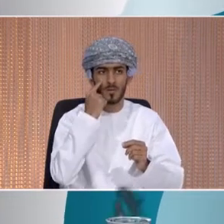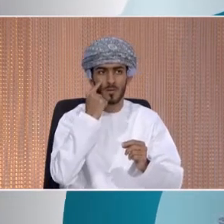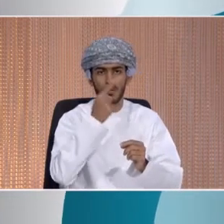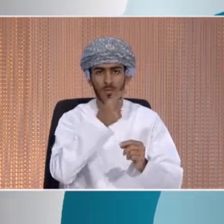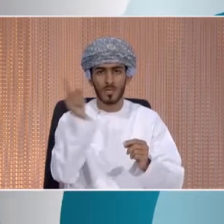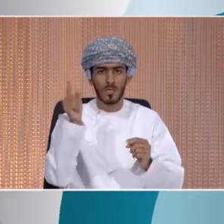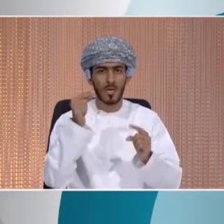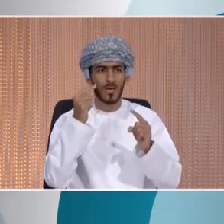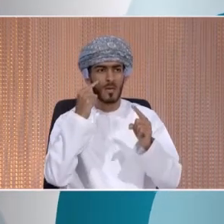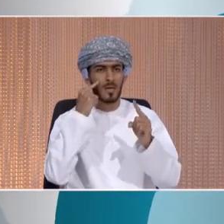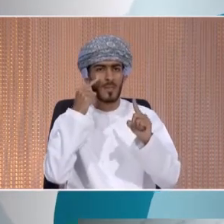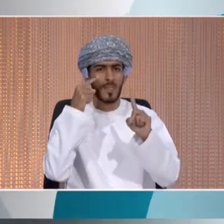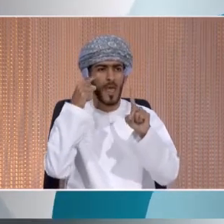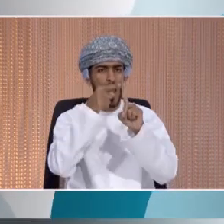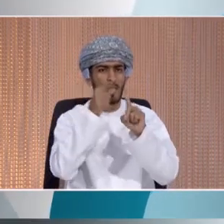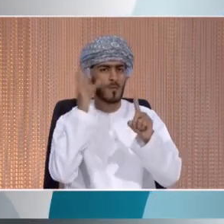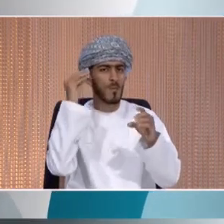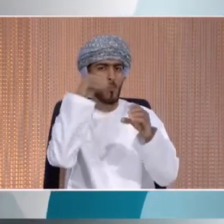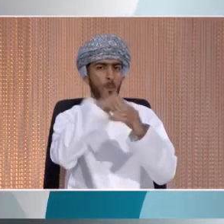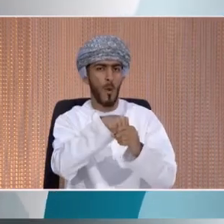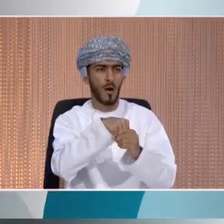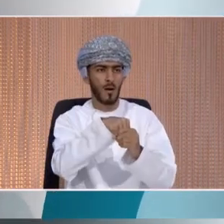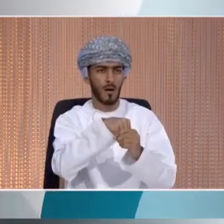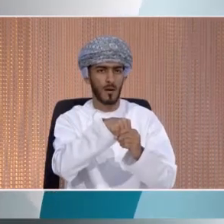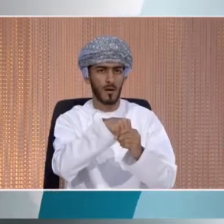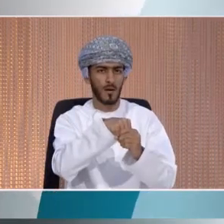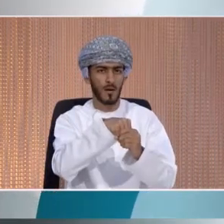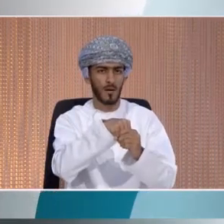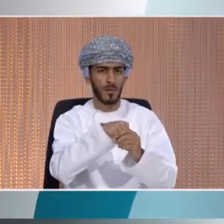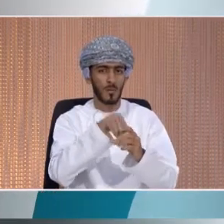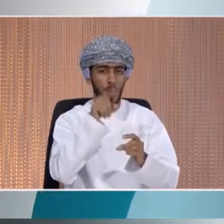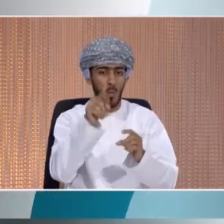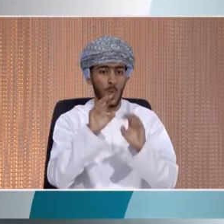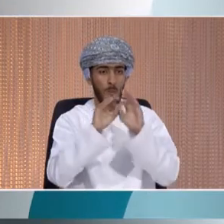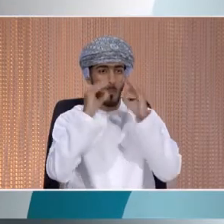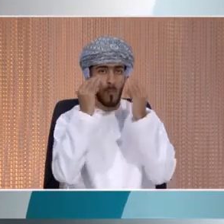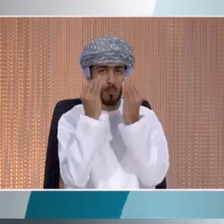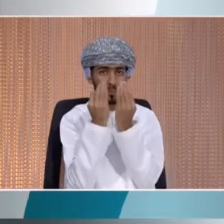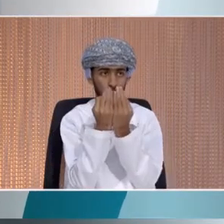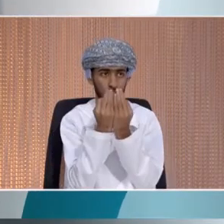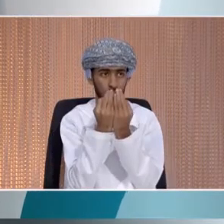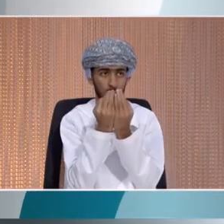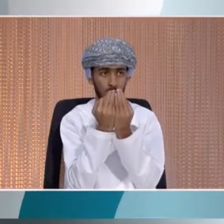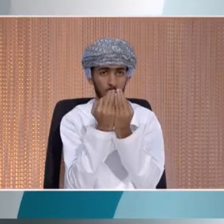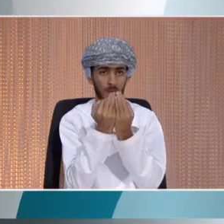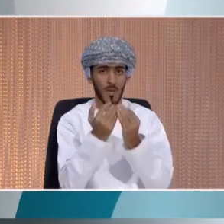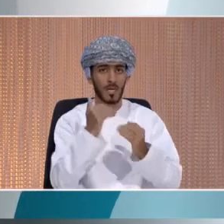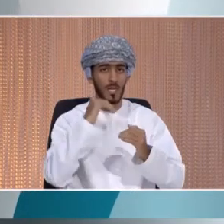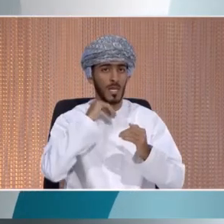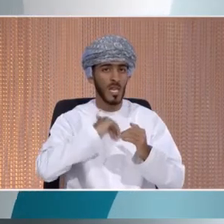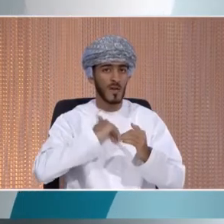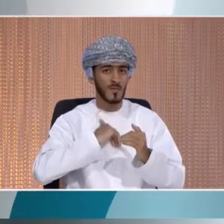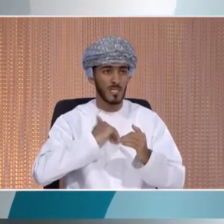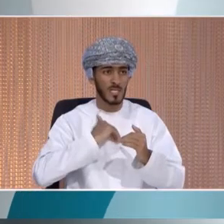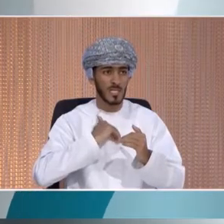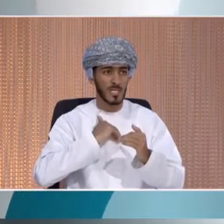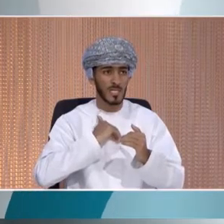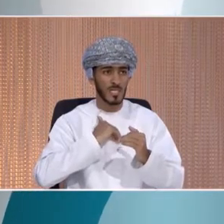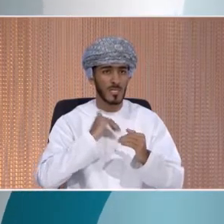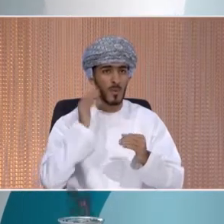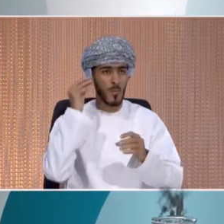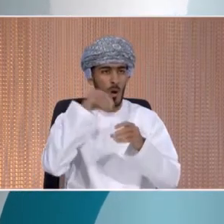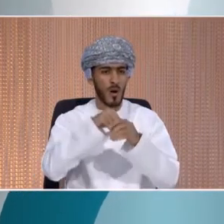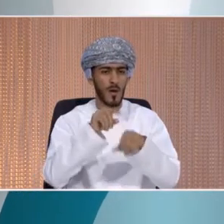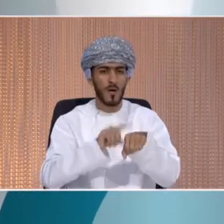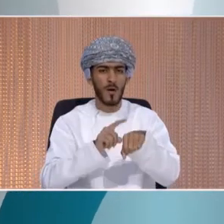الدقيقة لذوي الإعاقة، وهو كان العنوان المؤتمر الذي أقيم في الكويت في الفترة